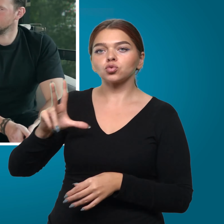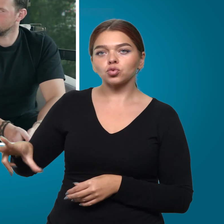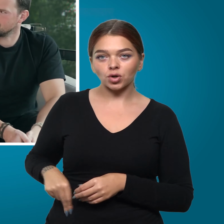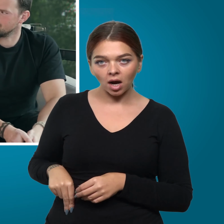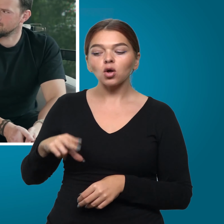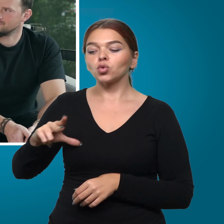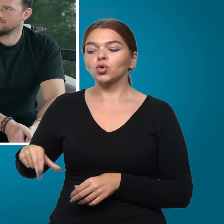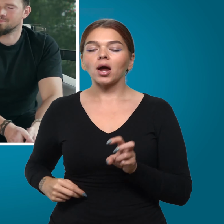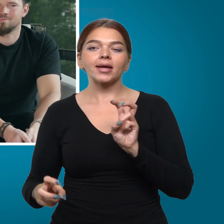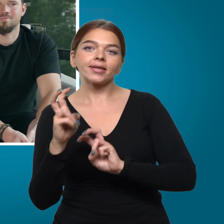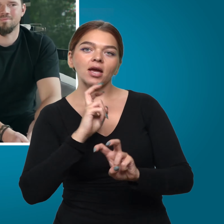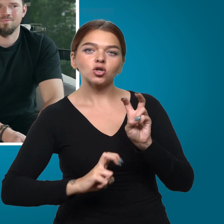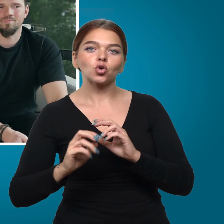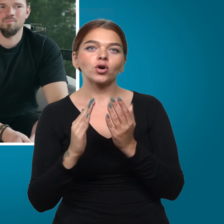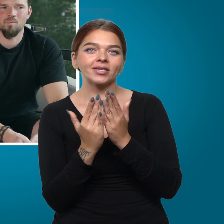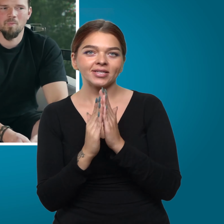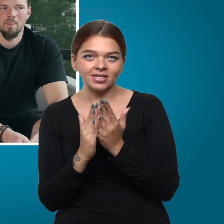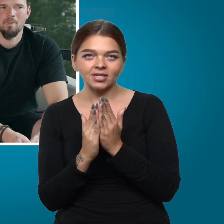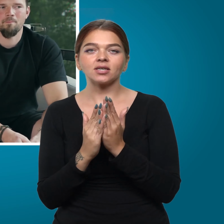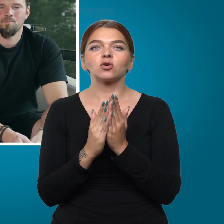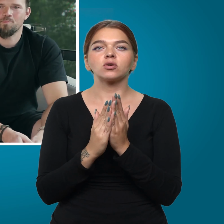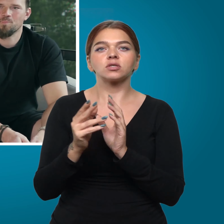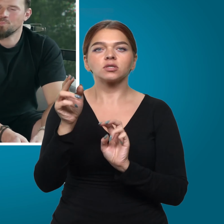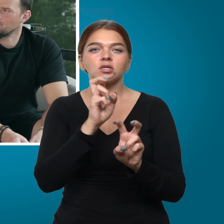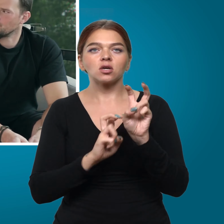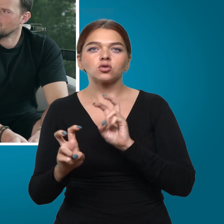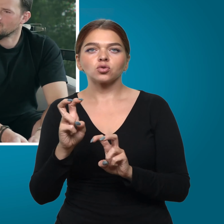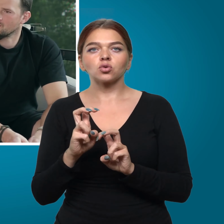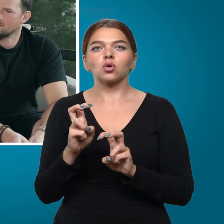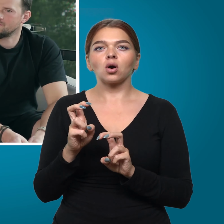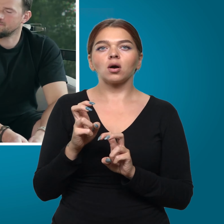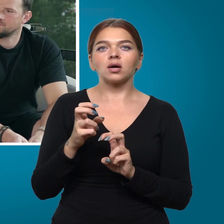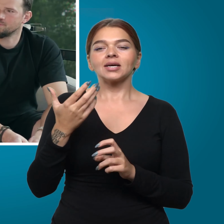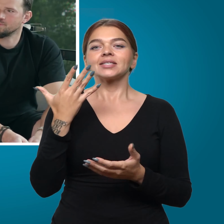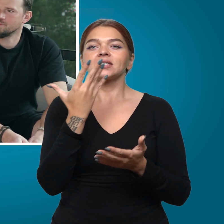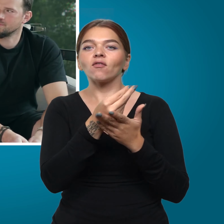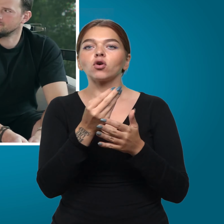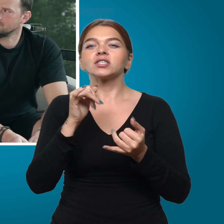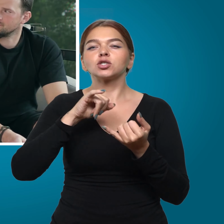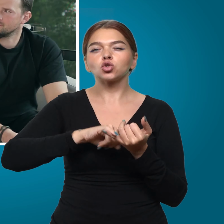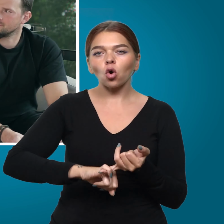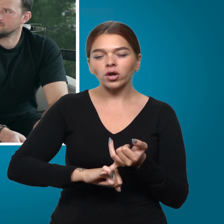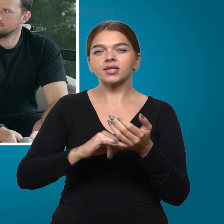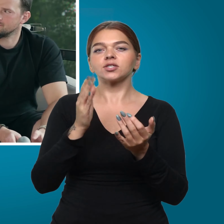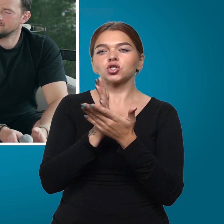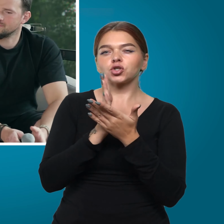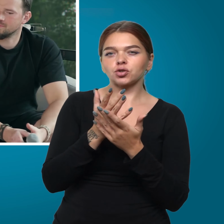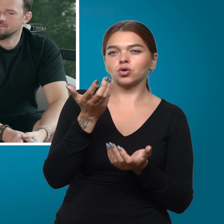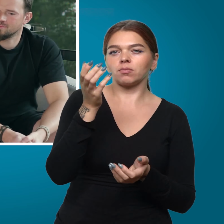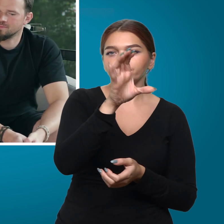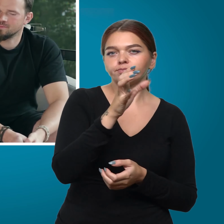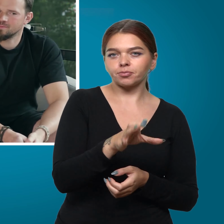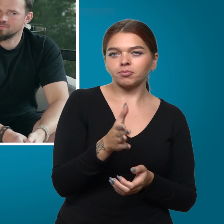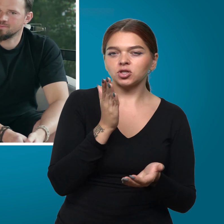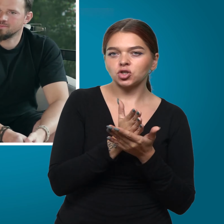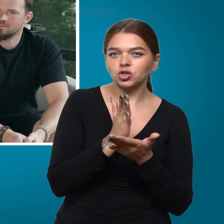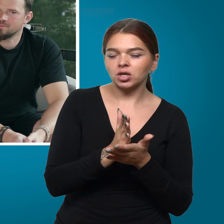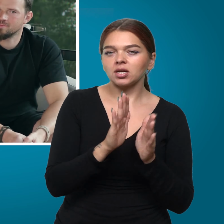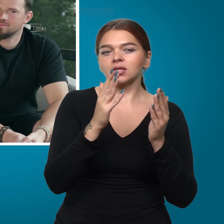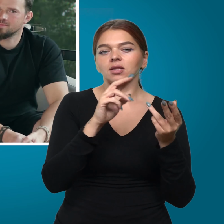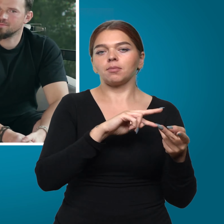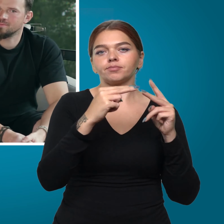Wattpad platforma, kur tenai visi, kas nori, rašo savo istorijas, kai kurios ten pasaulyje išpopuliarėja, tampa knygomis išleistomis,